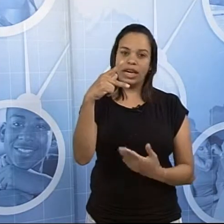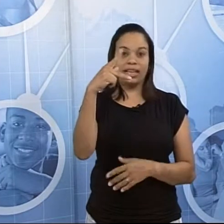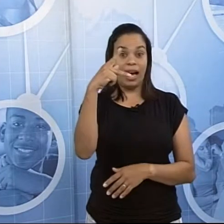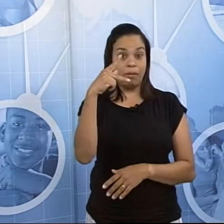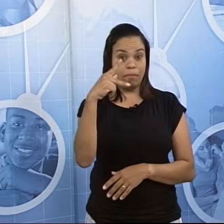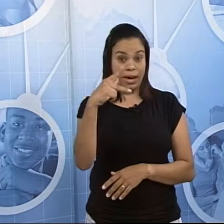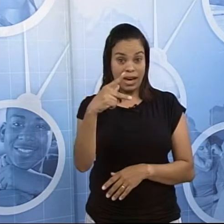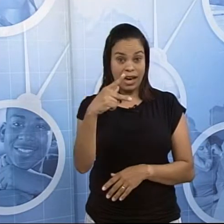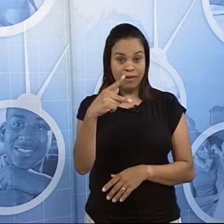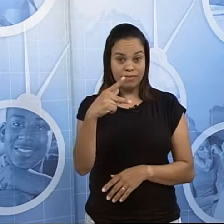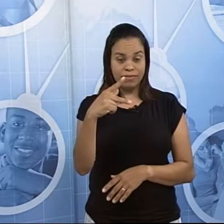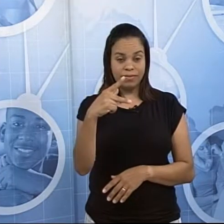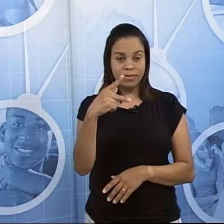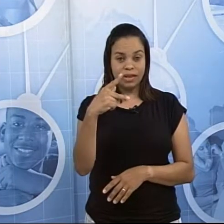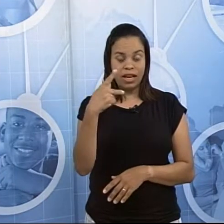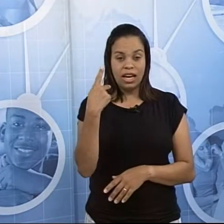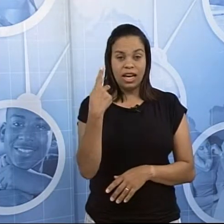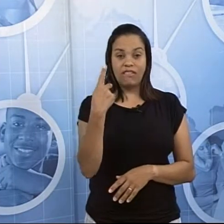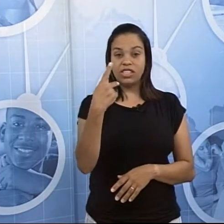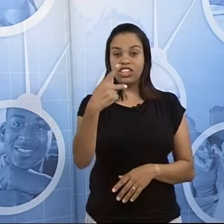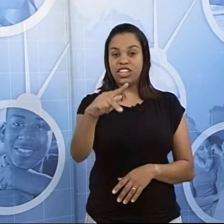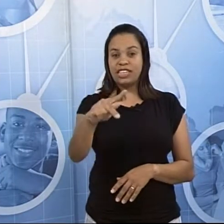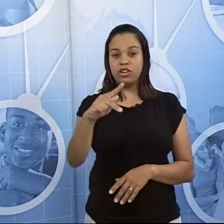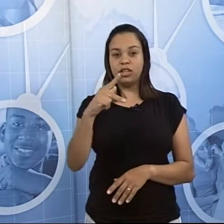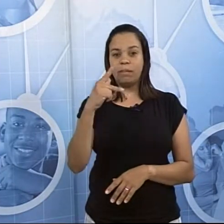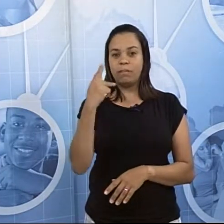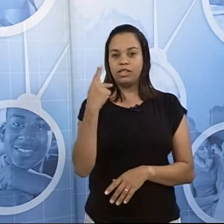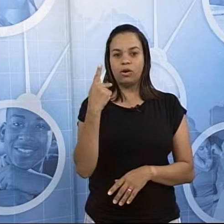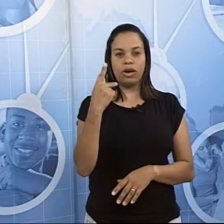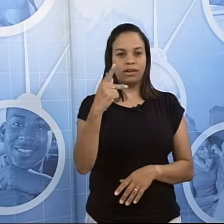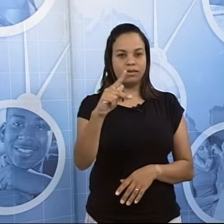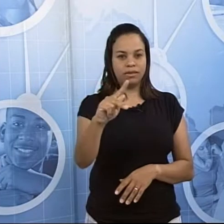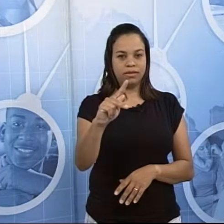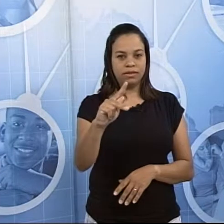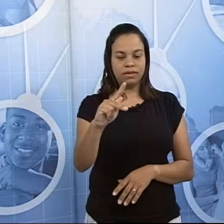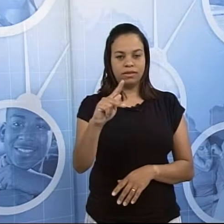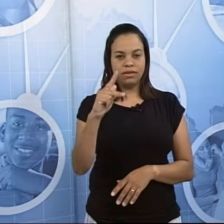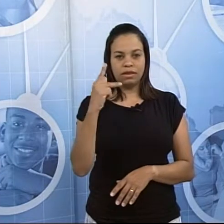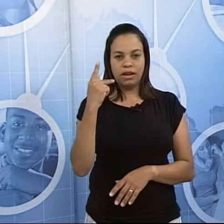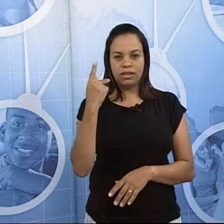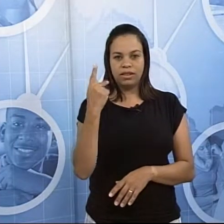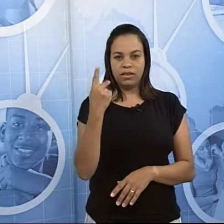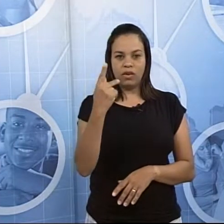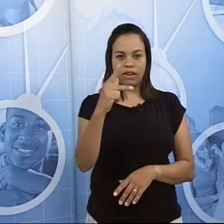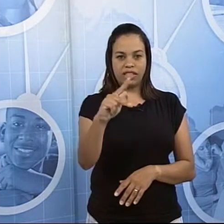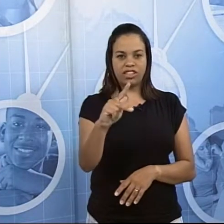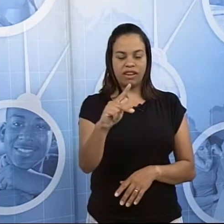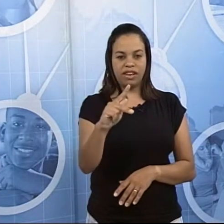esquerda em P. E você direciona para a pessoa com quem você está